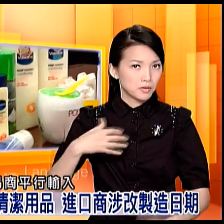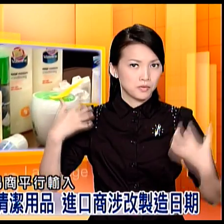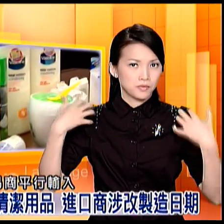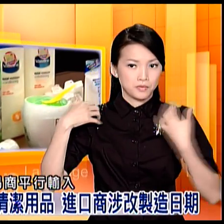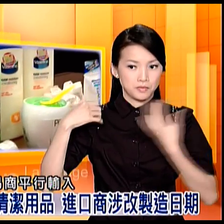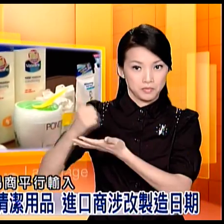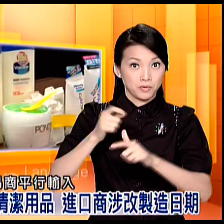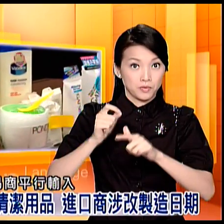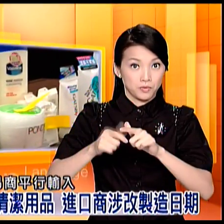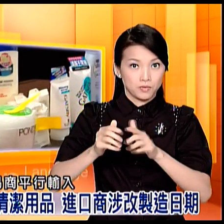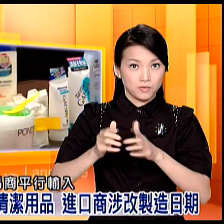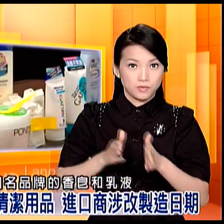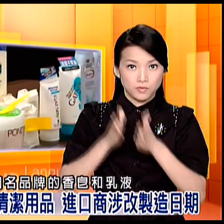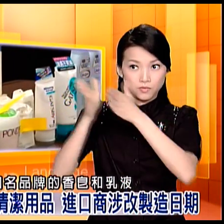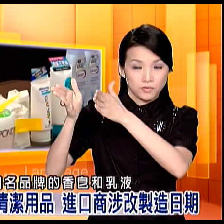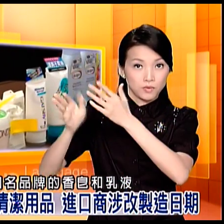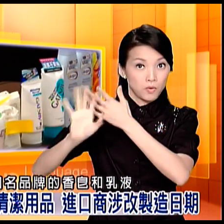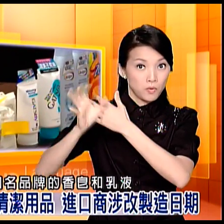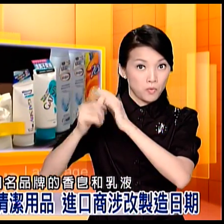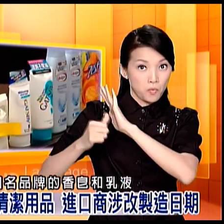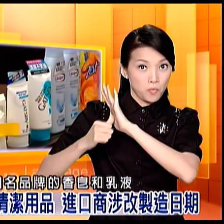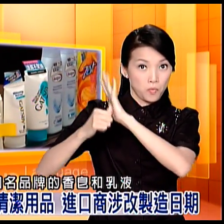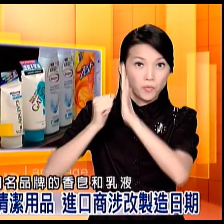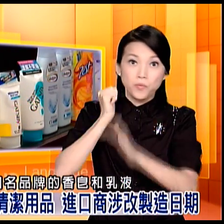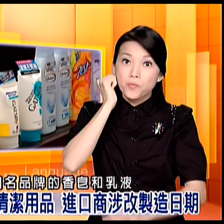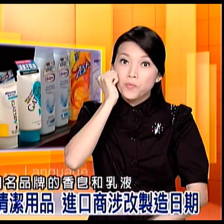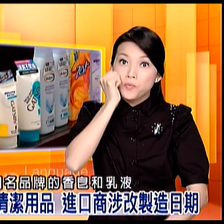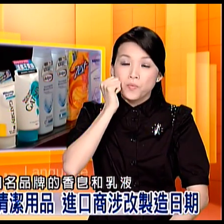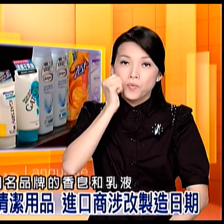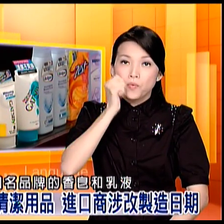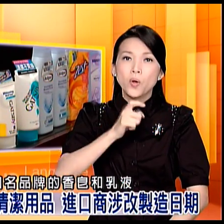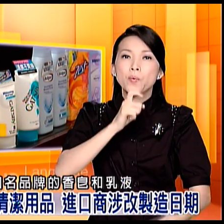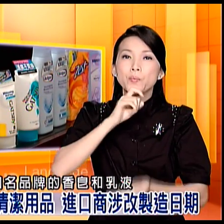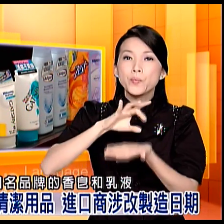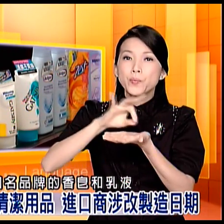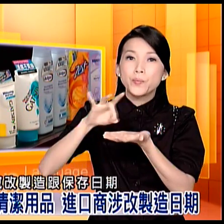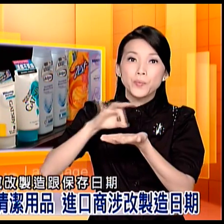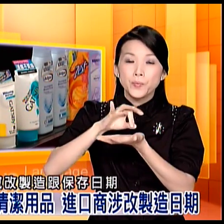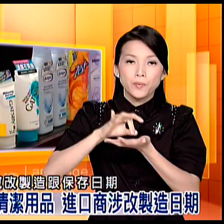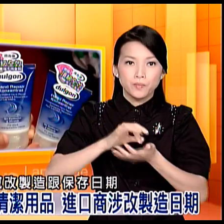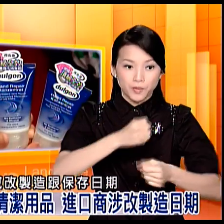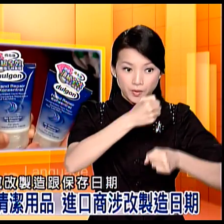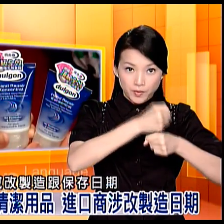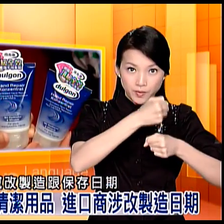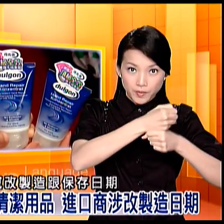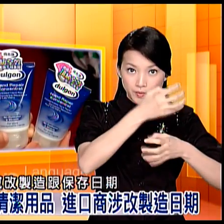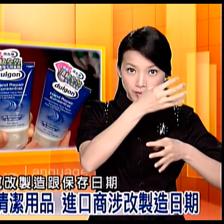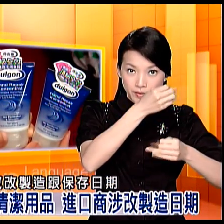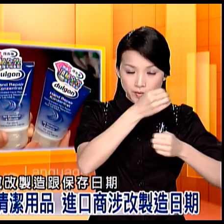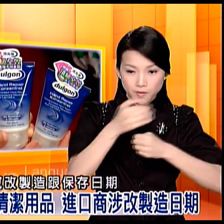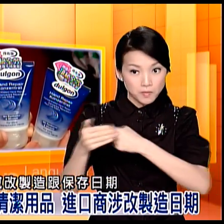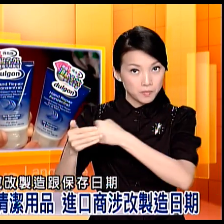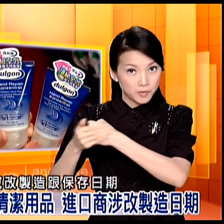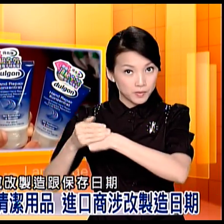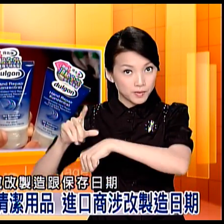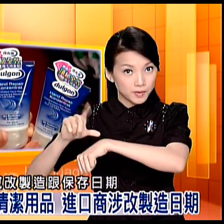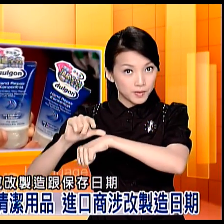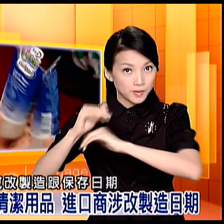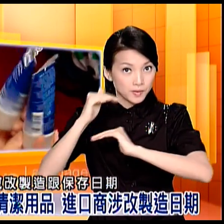商平行输入外国知名品牌的香皂还有乳液，自行篡改制造还有保存日期。